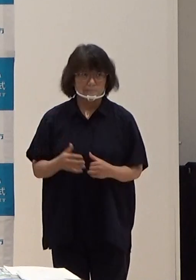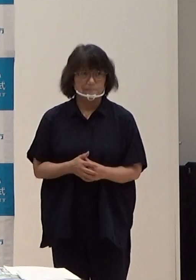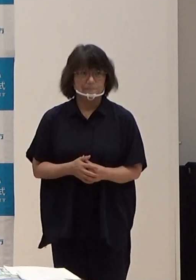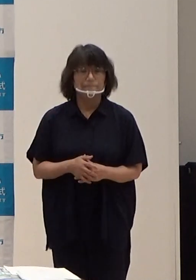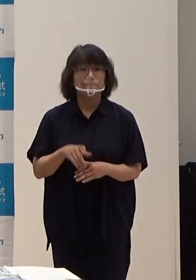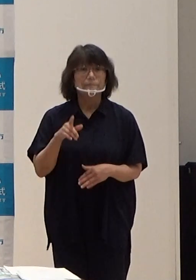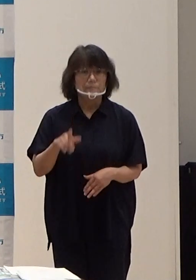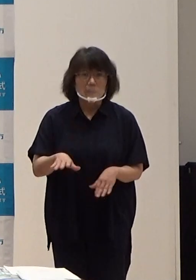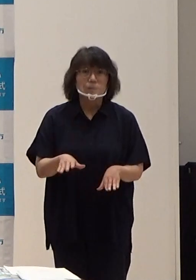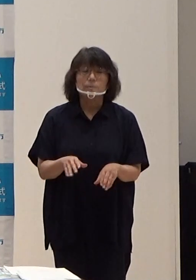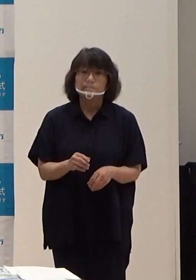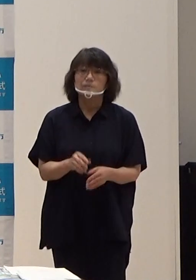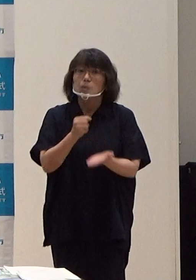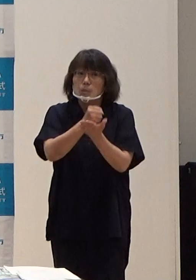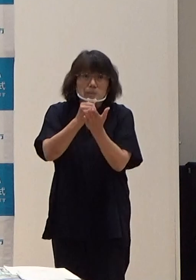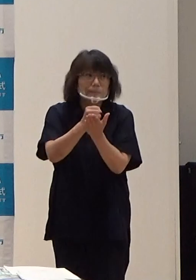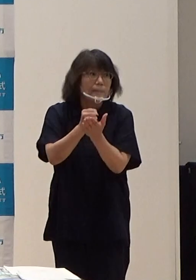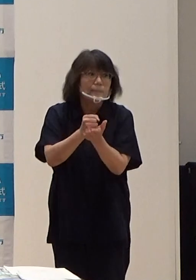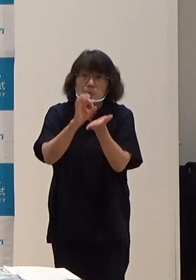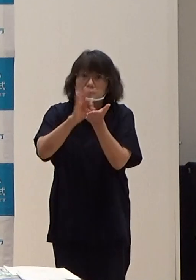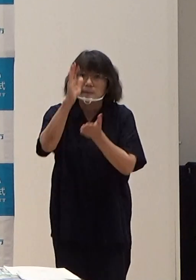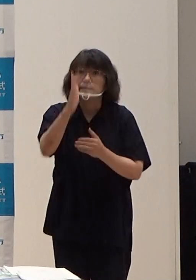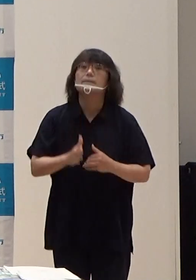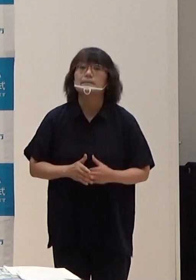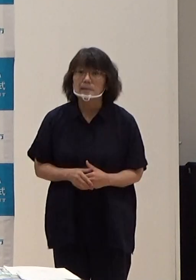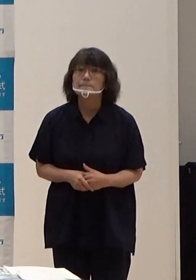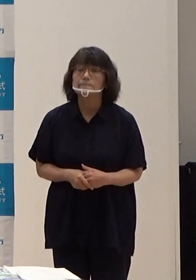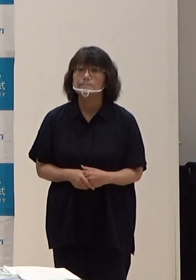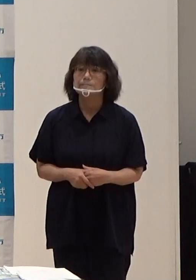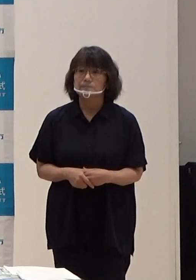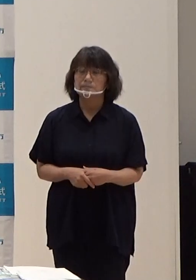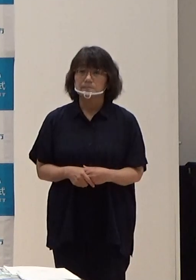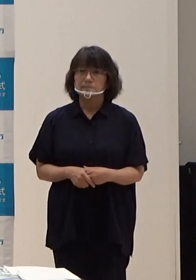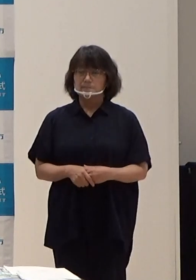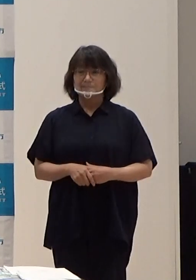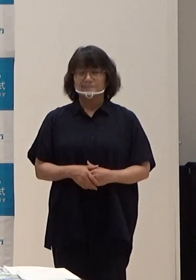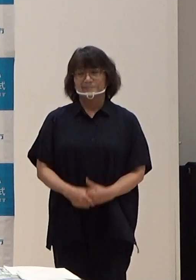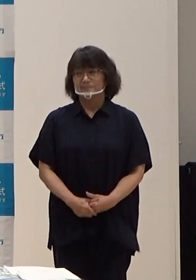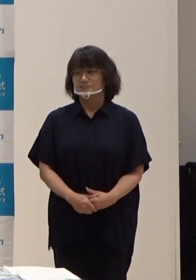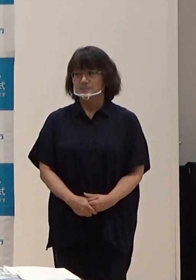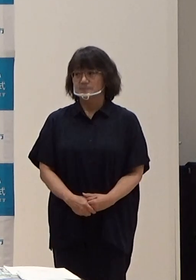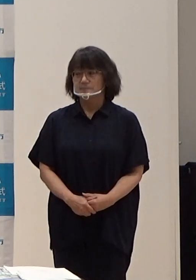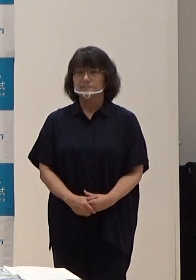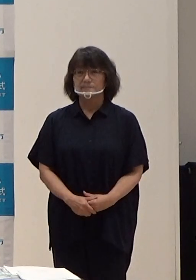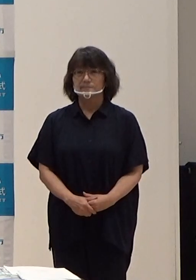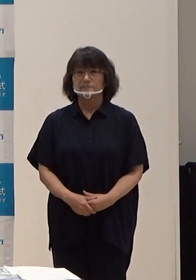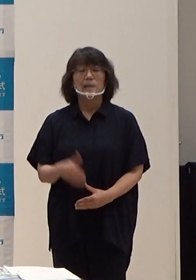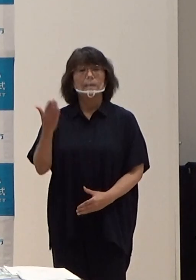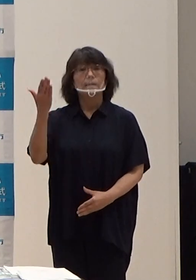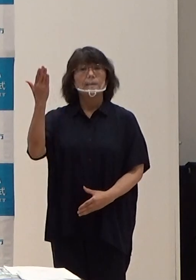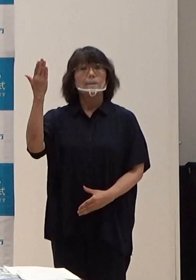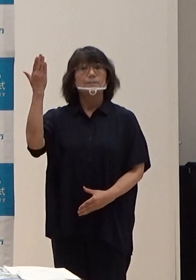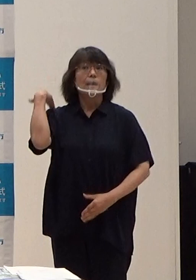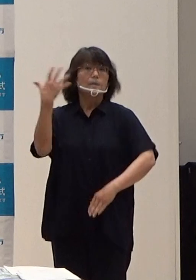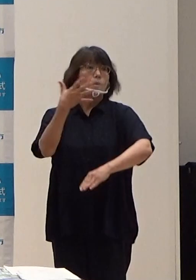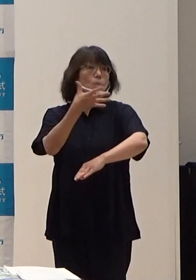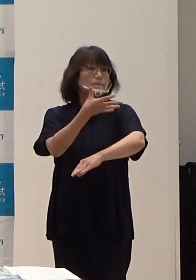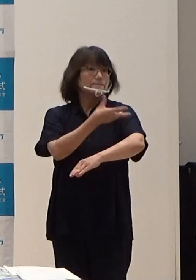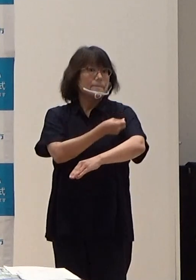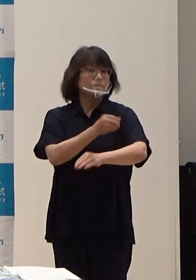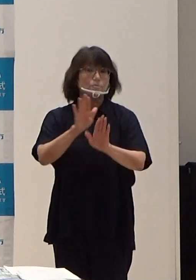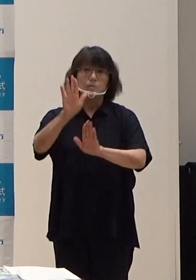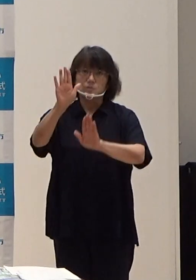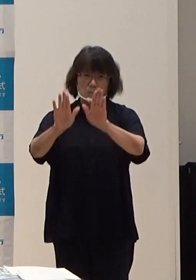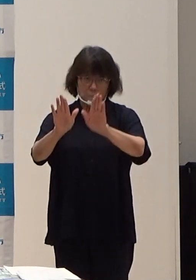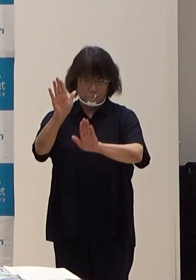ただければと存じます。でその年代別の過去の接種状況をですね、改めて申し上